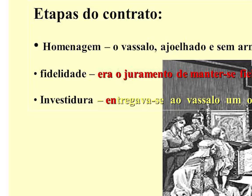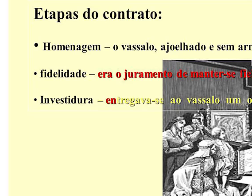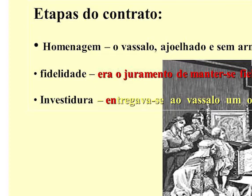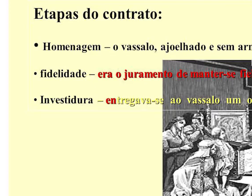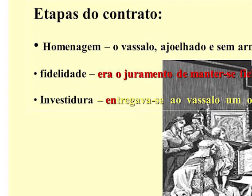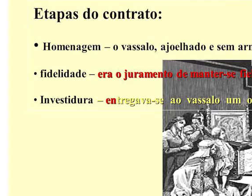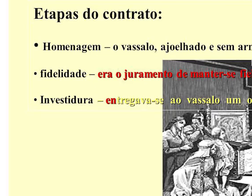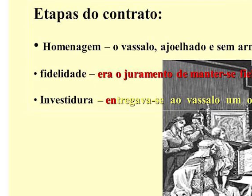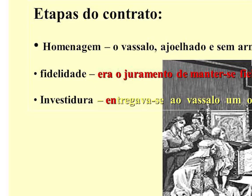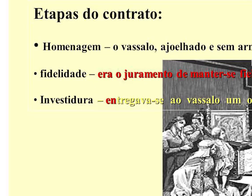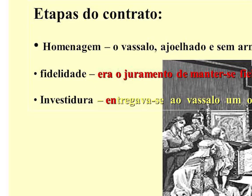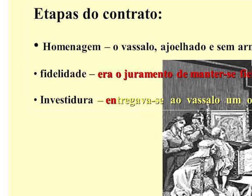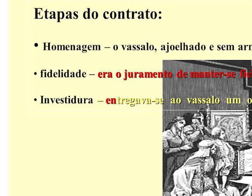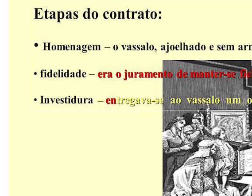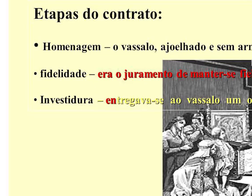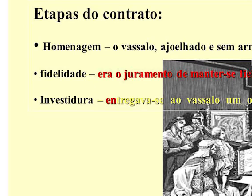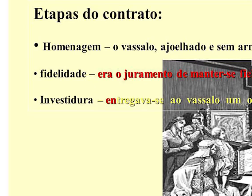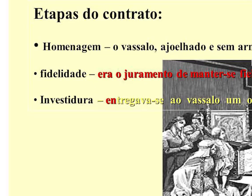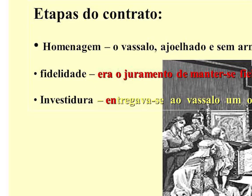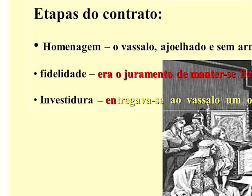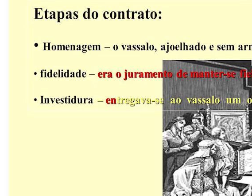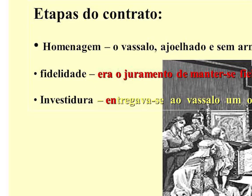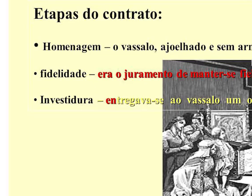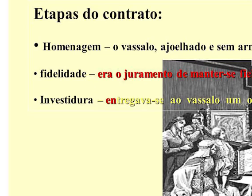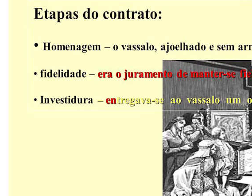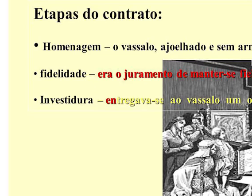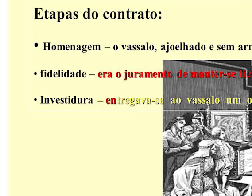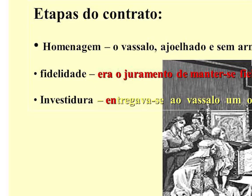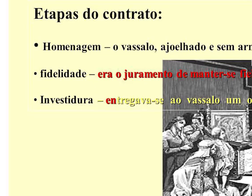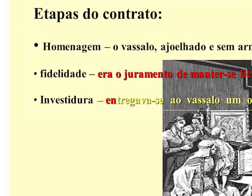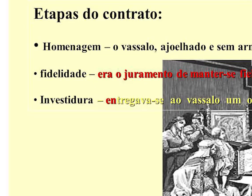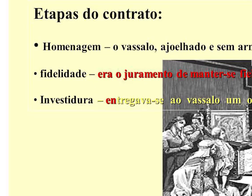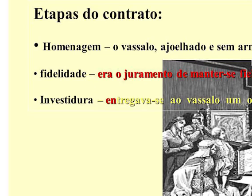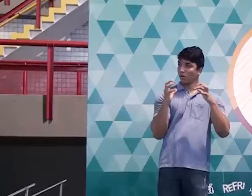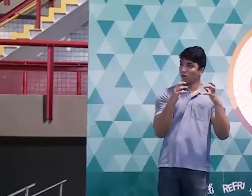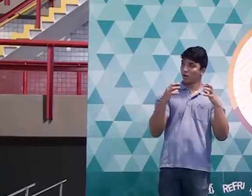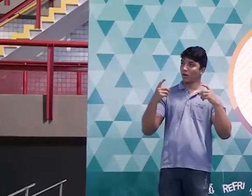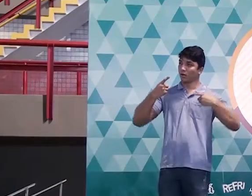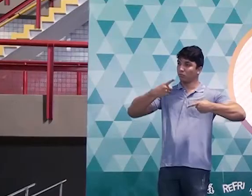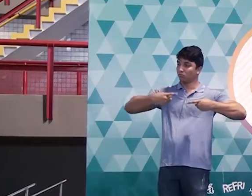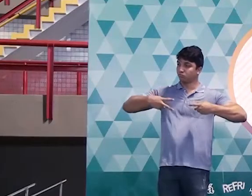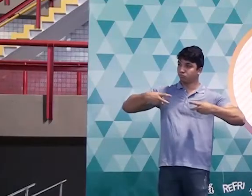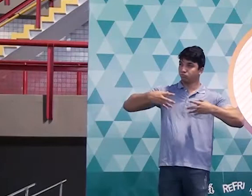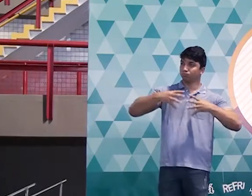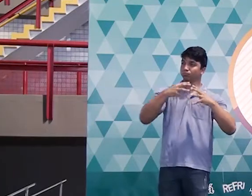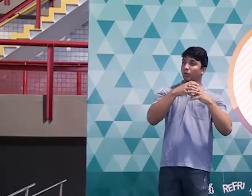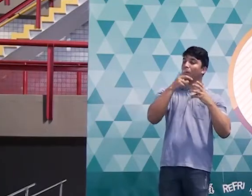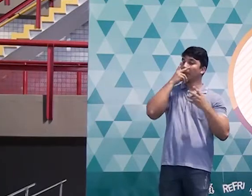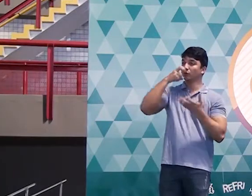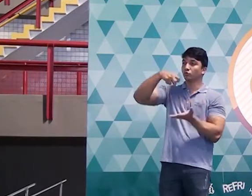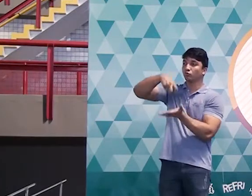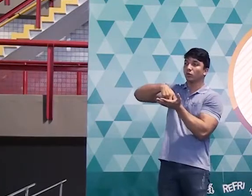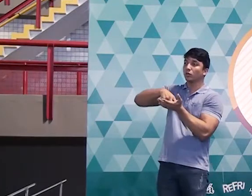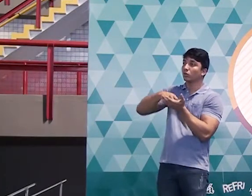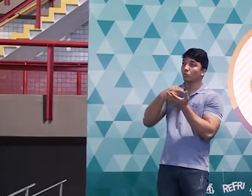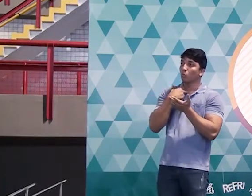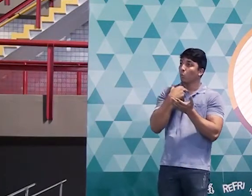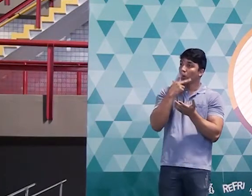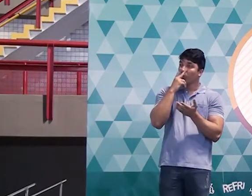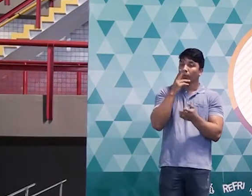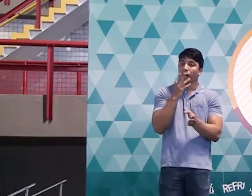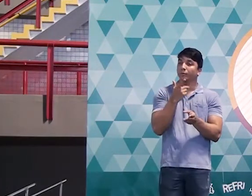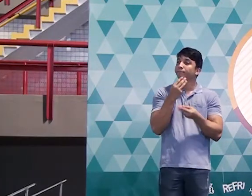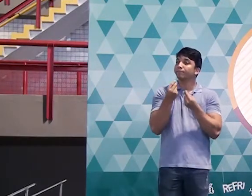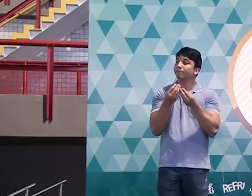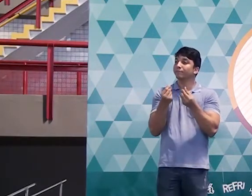do 300. Se tem uma coisa que a sociedade antiga não fazia, é ficar de joelho na frente do outro. Quando